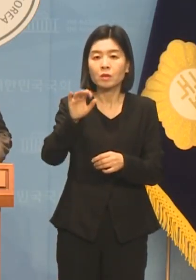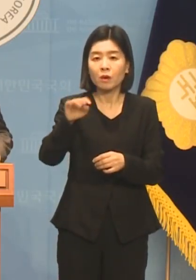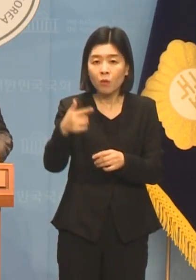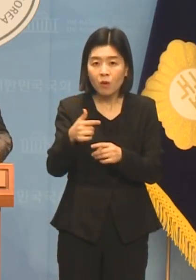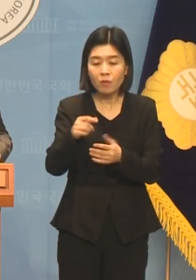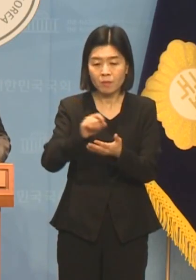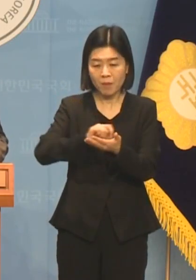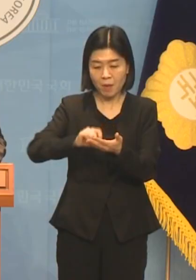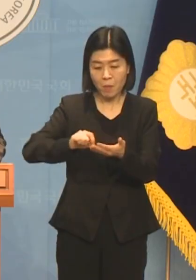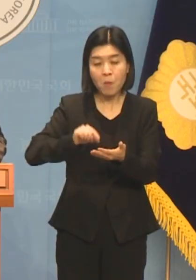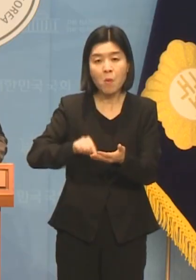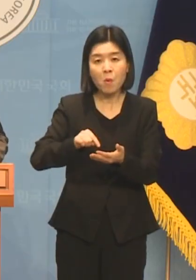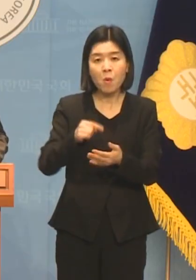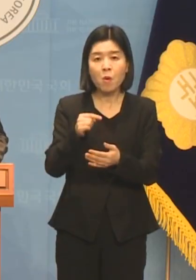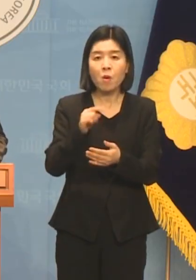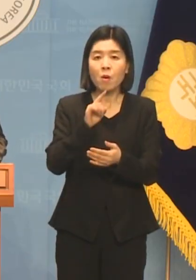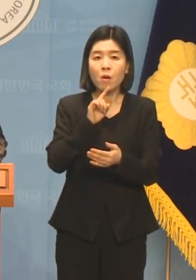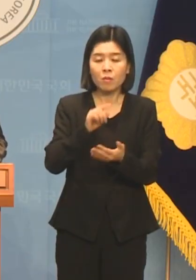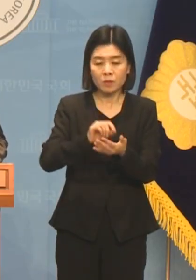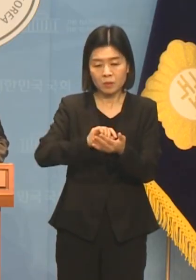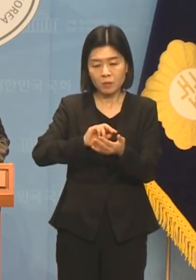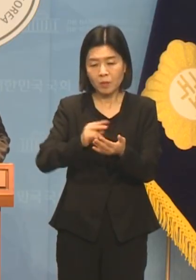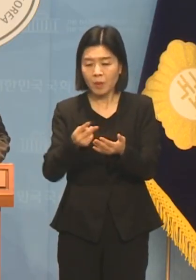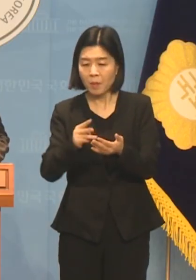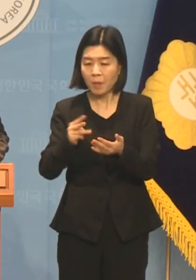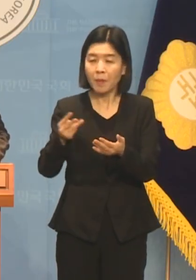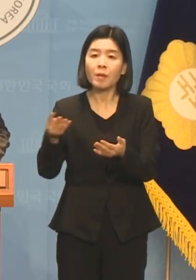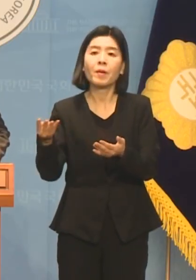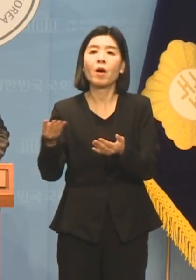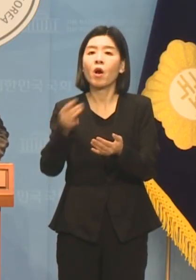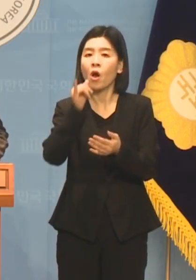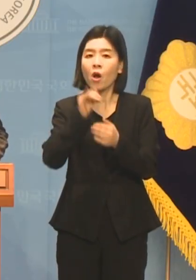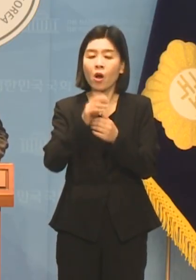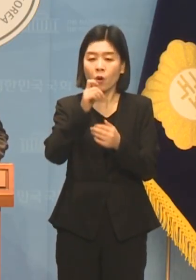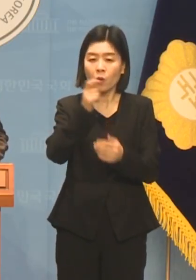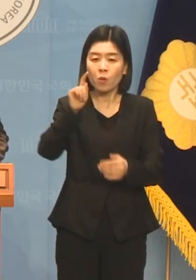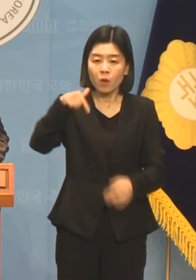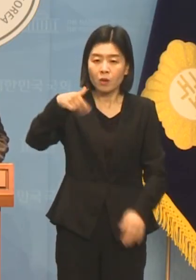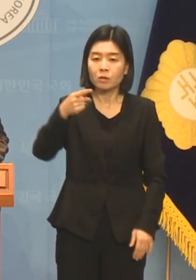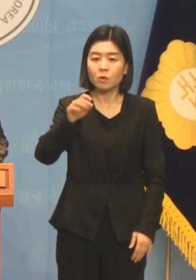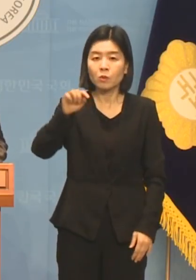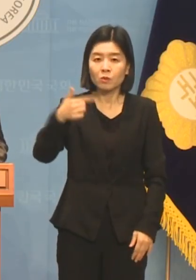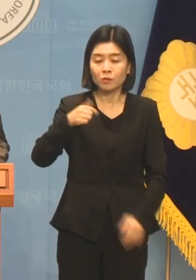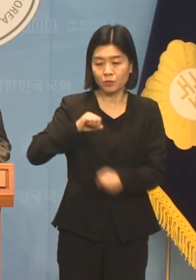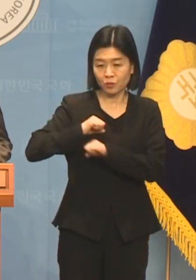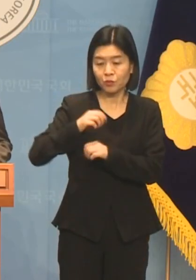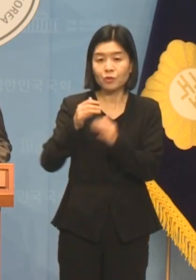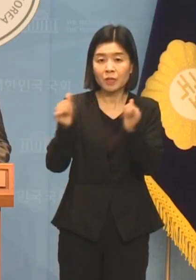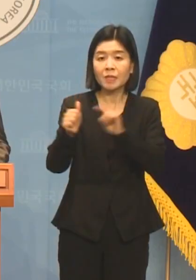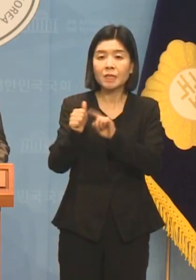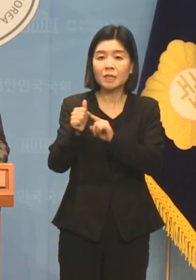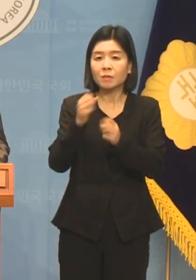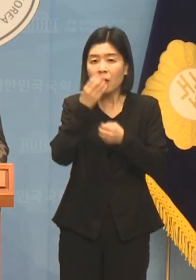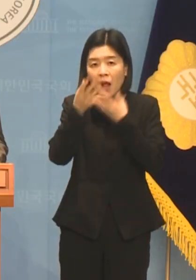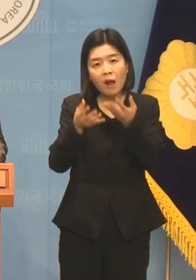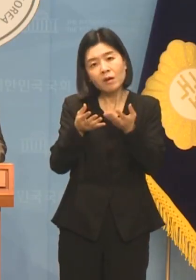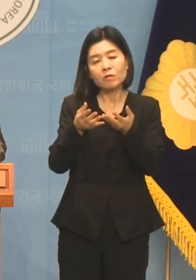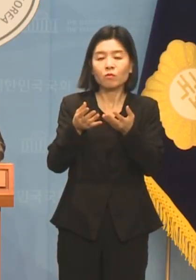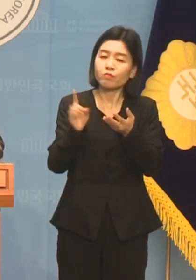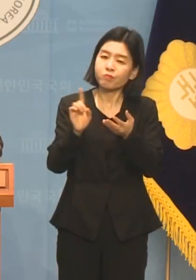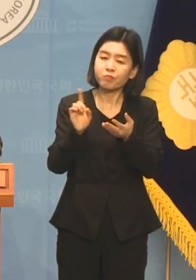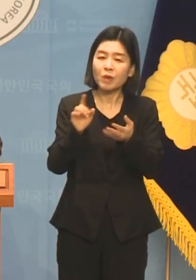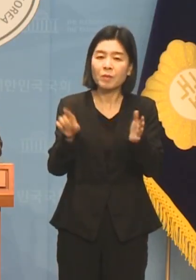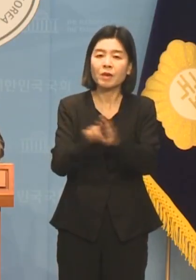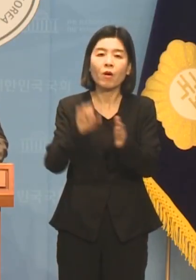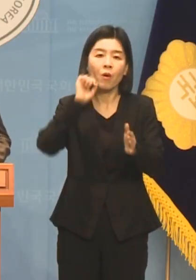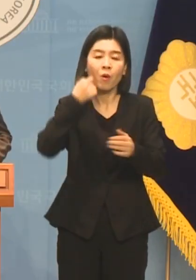어떤 변화가 있었고 버전이 있고 또 곽정문 사령관의 진술도 상당히 오염됐다. 그래서 결국은